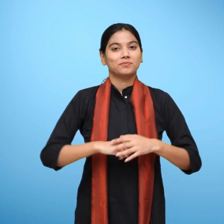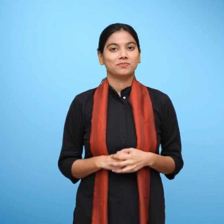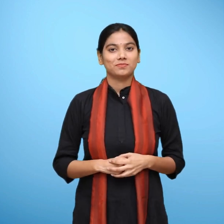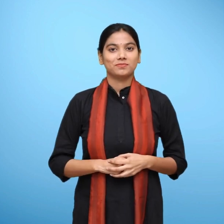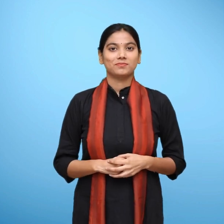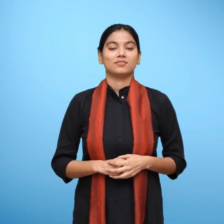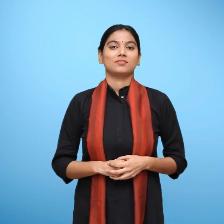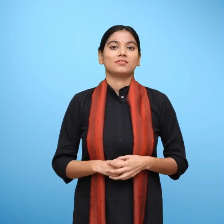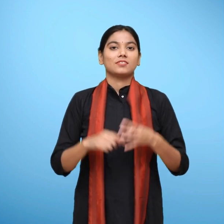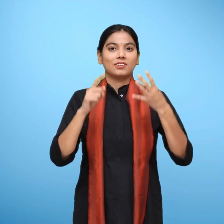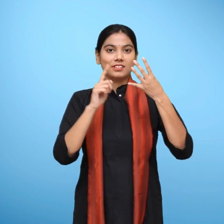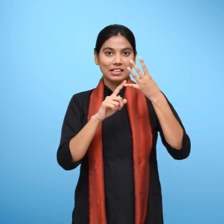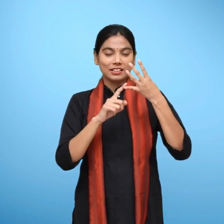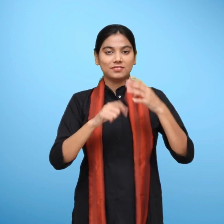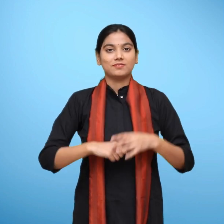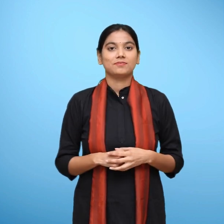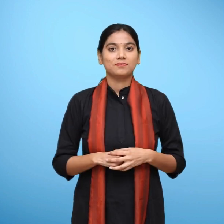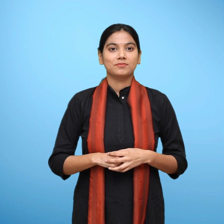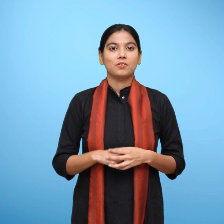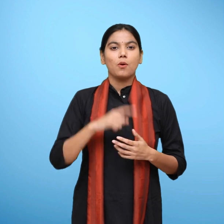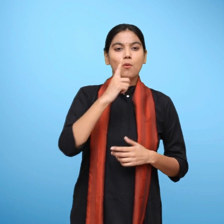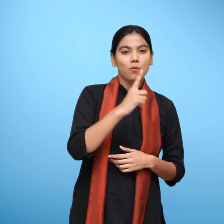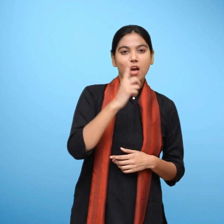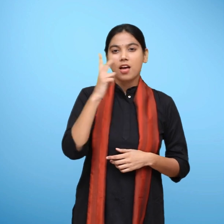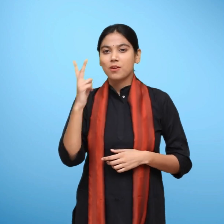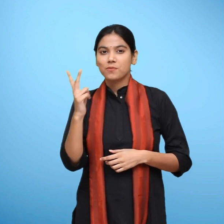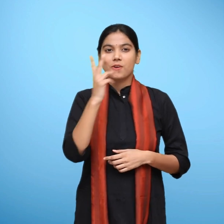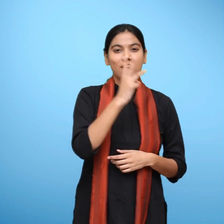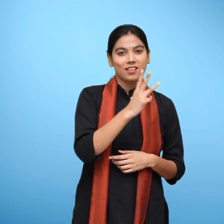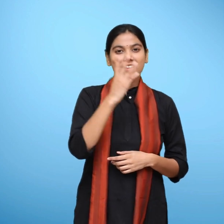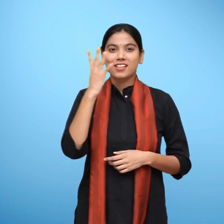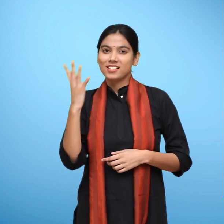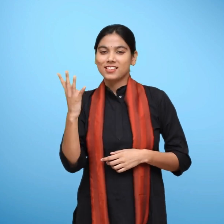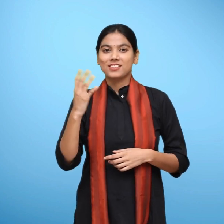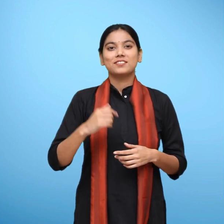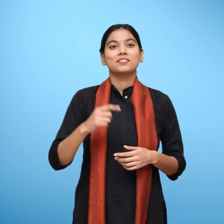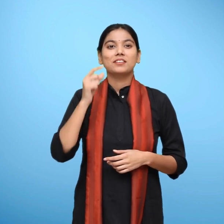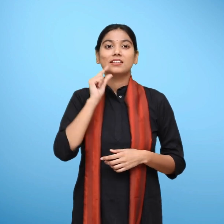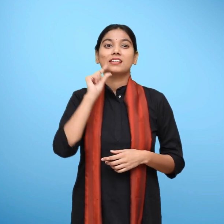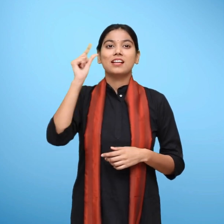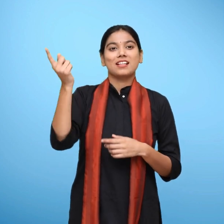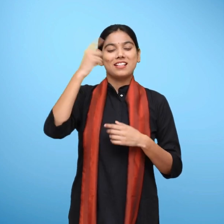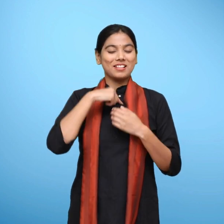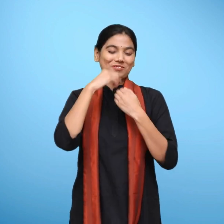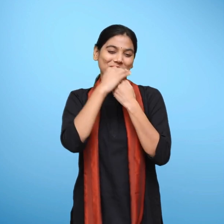हैं चार एक दो तीन चार चाचा जी हमको करते